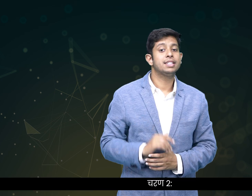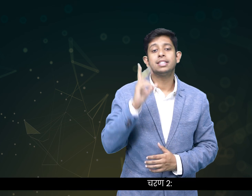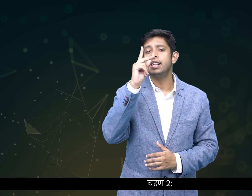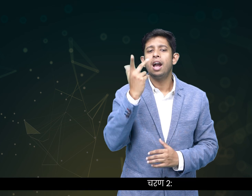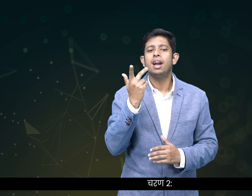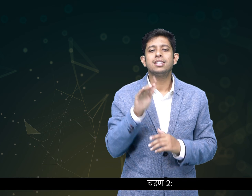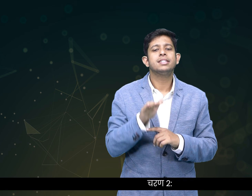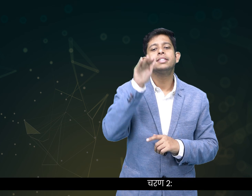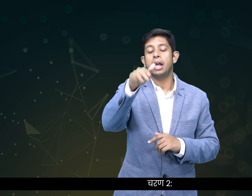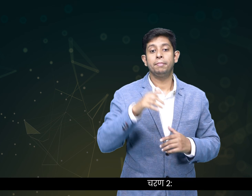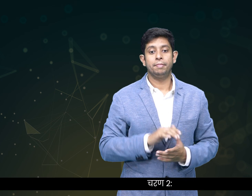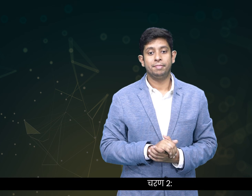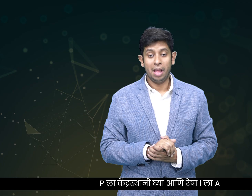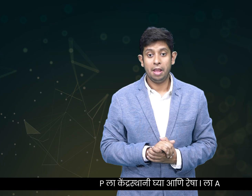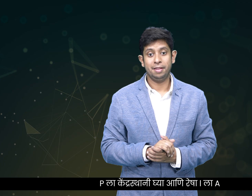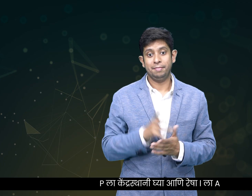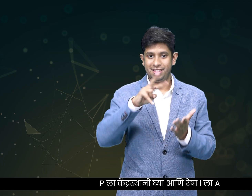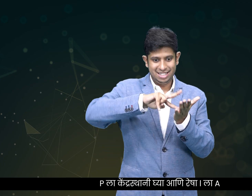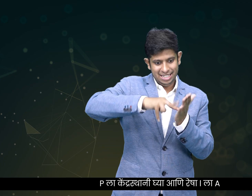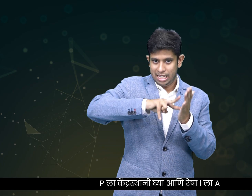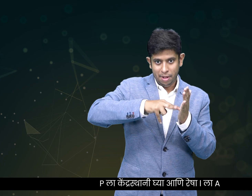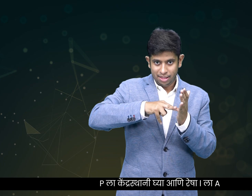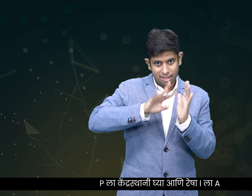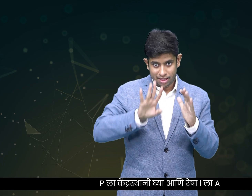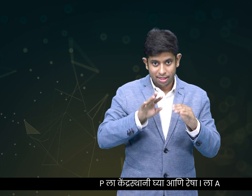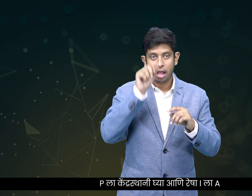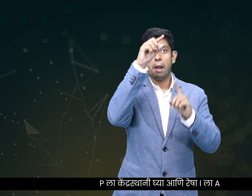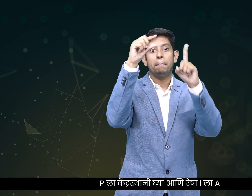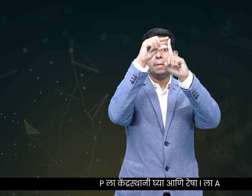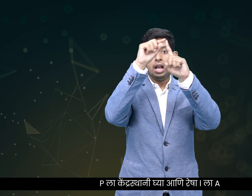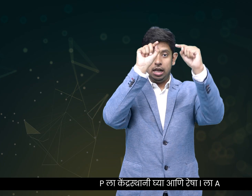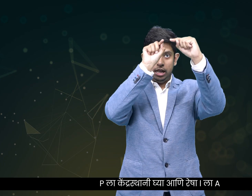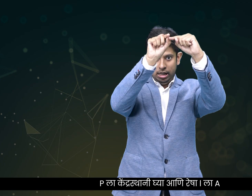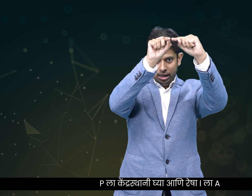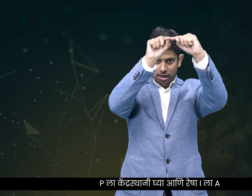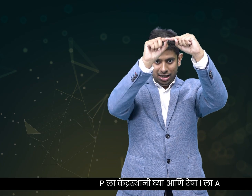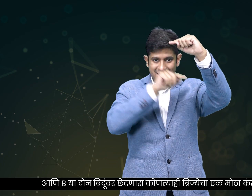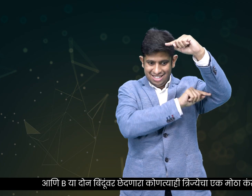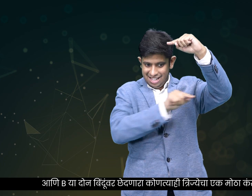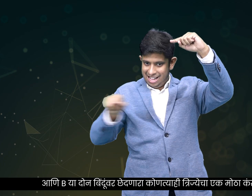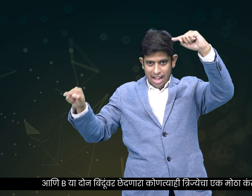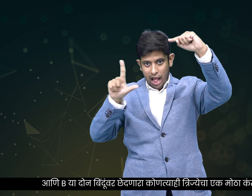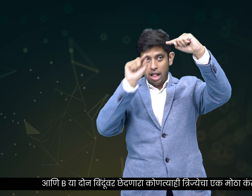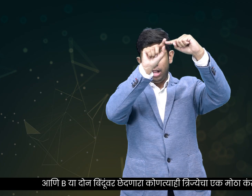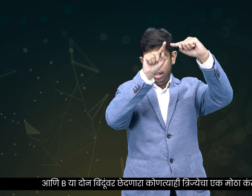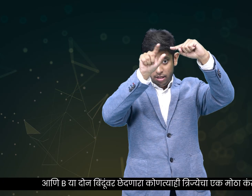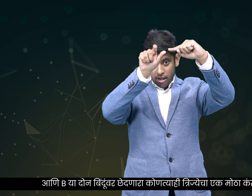चरण 2. P ला केंद्रस्थानी घ्या आणि रेषा L ला A आणि B या दोन बिंदूवर